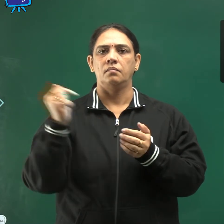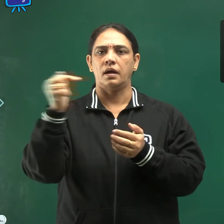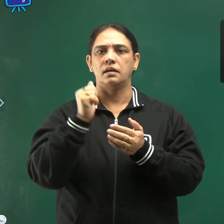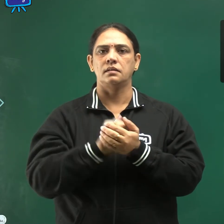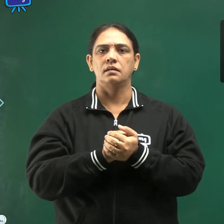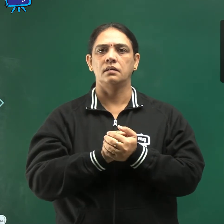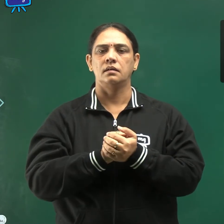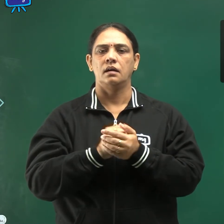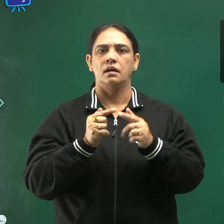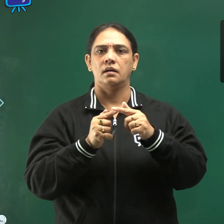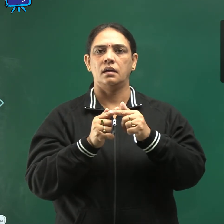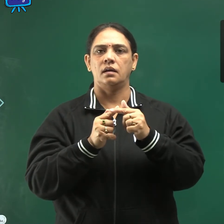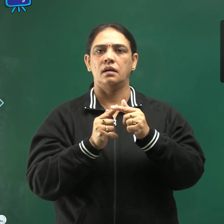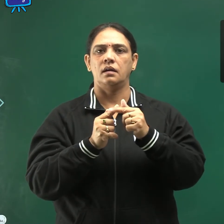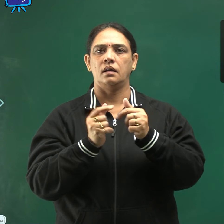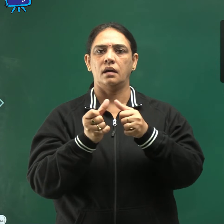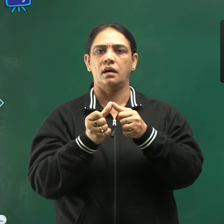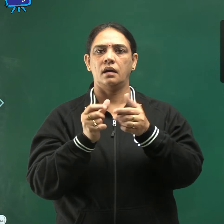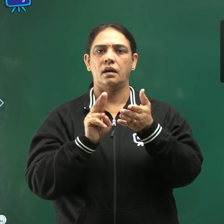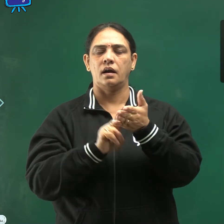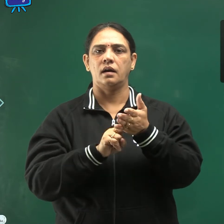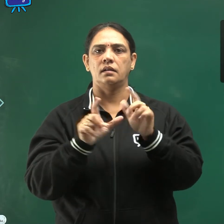माइनस टेन थीटा।